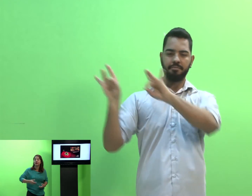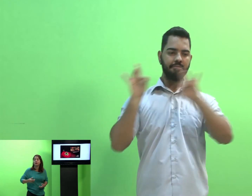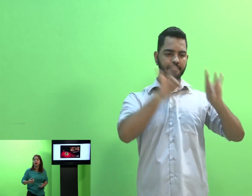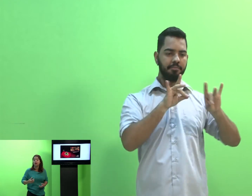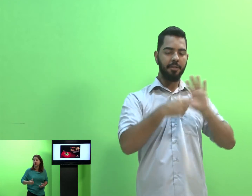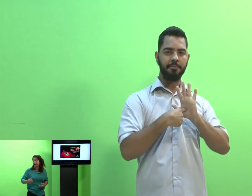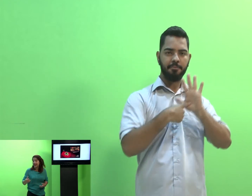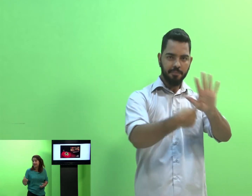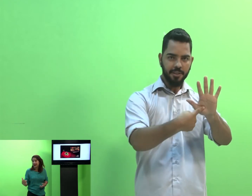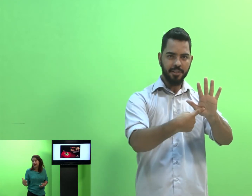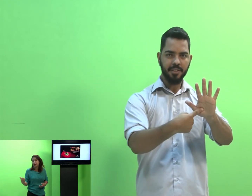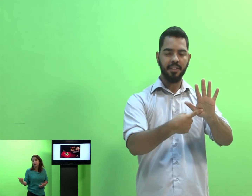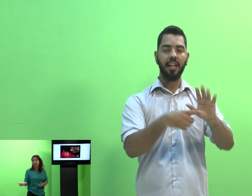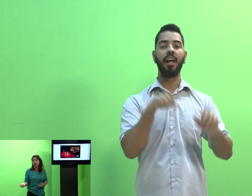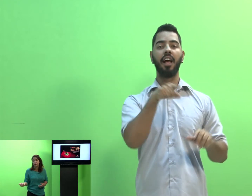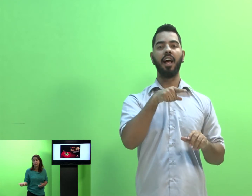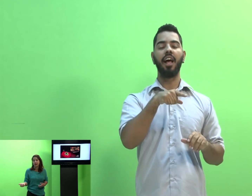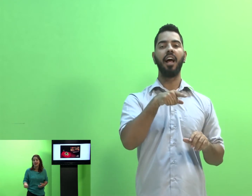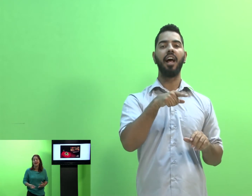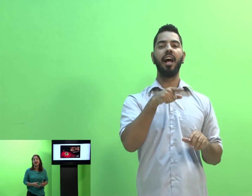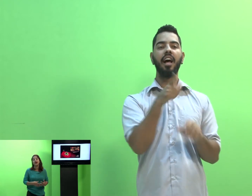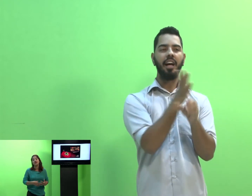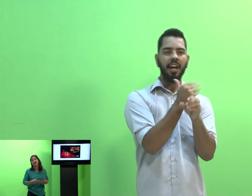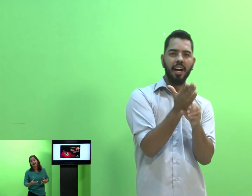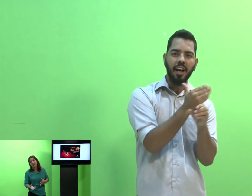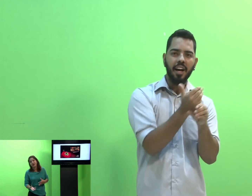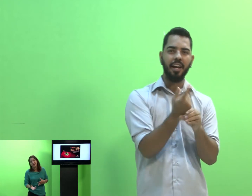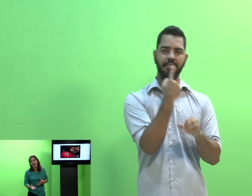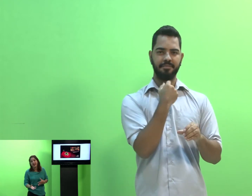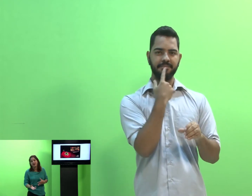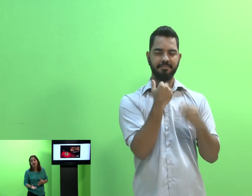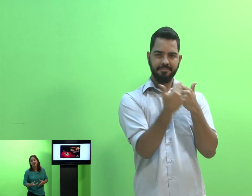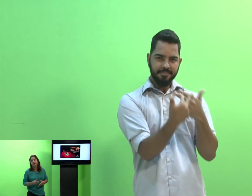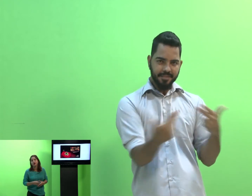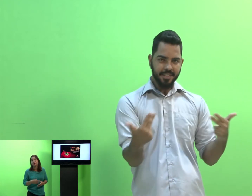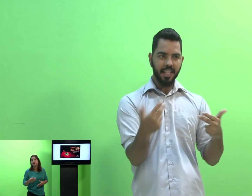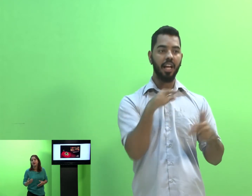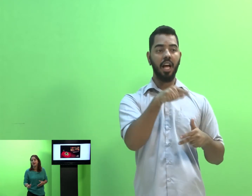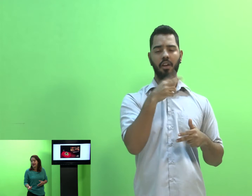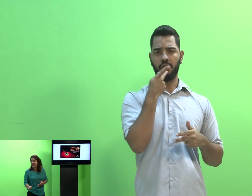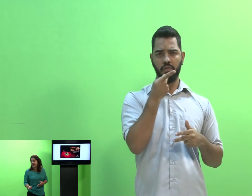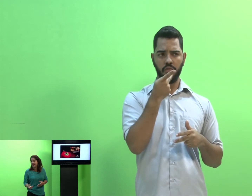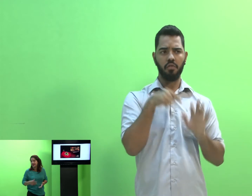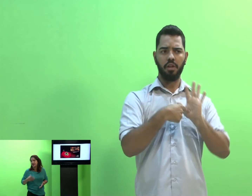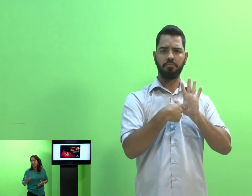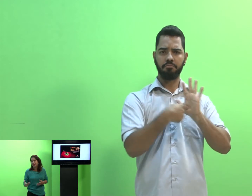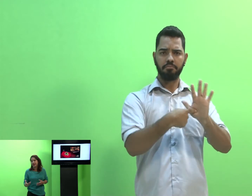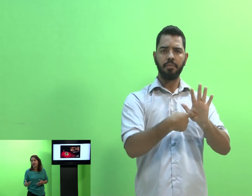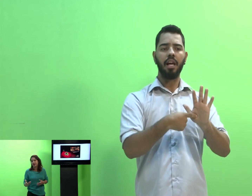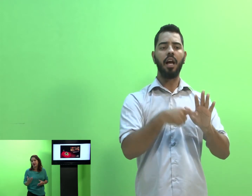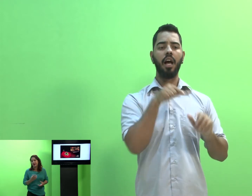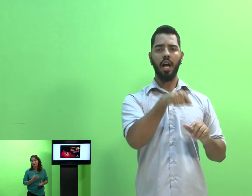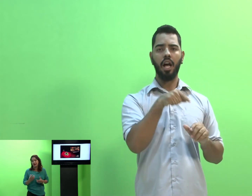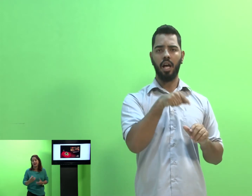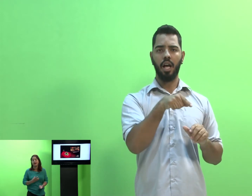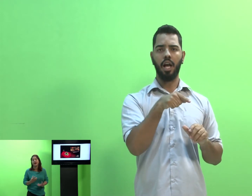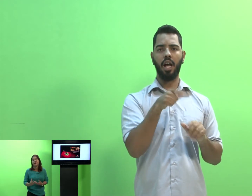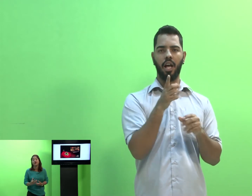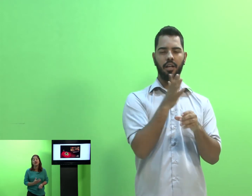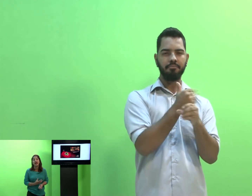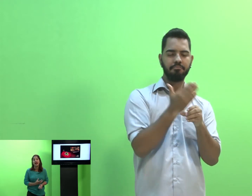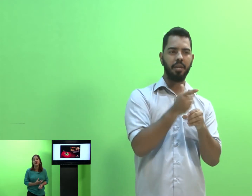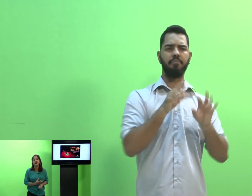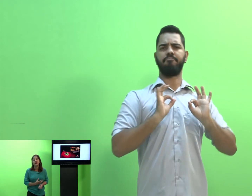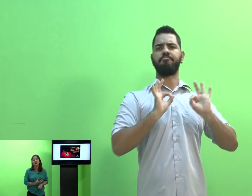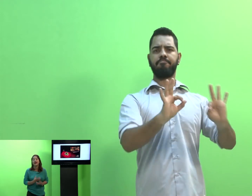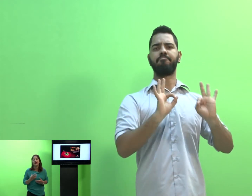do anúncio que os produtos da marca Hortifruti são de excelente qualidade, produtos de primeira linha, de elite, estabelecendo